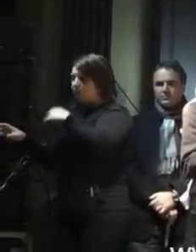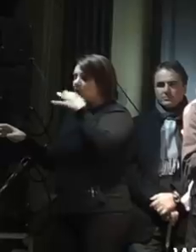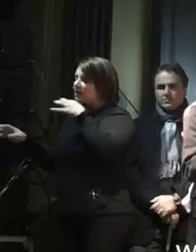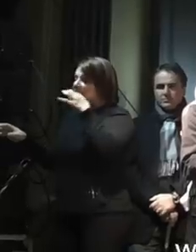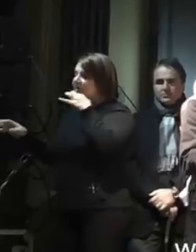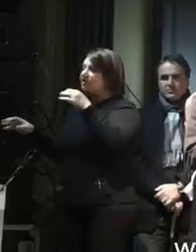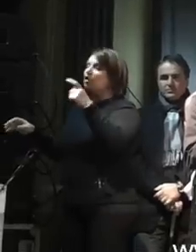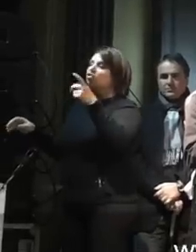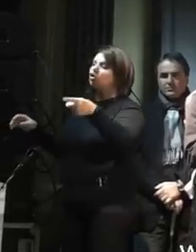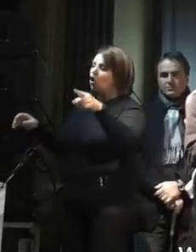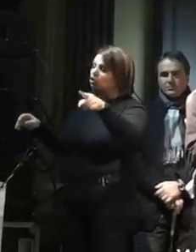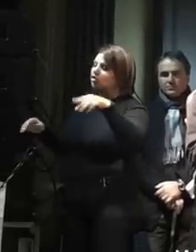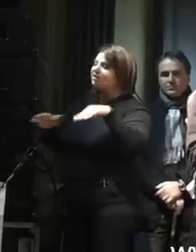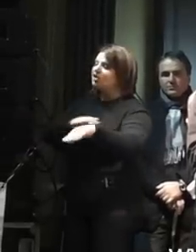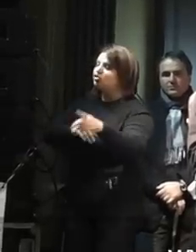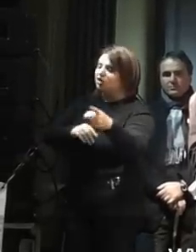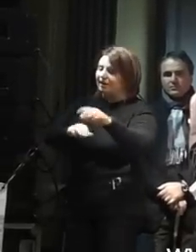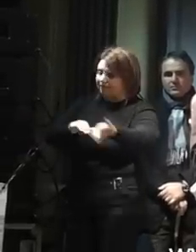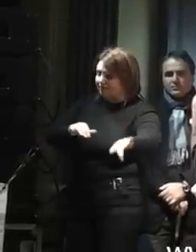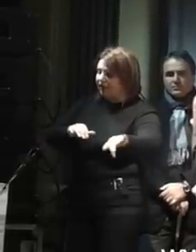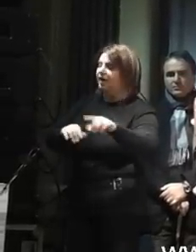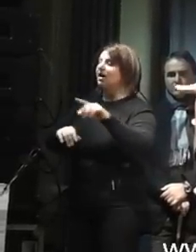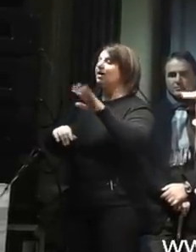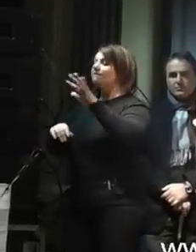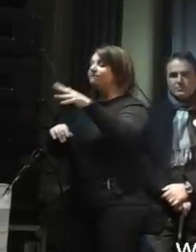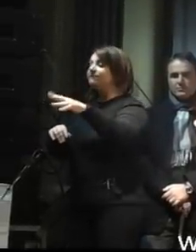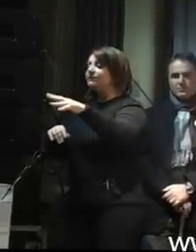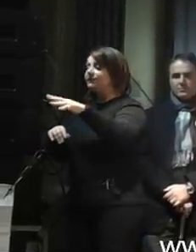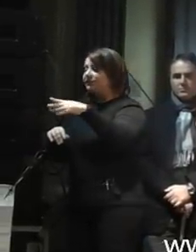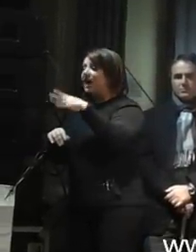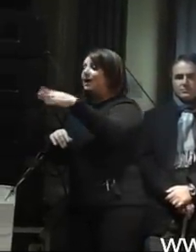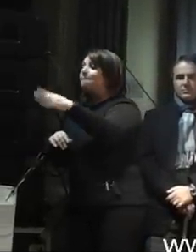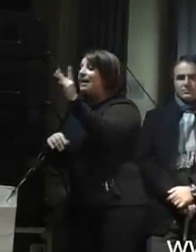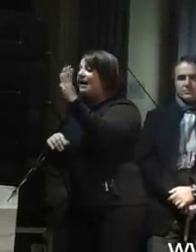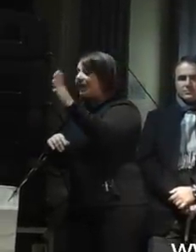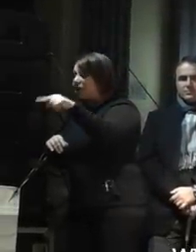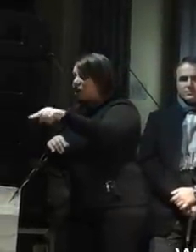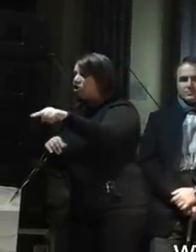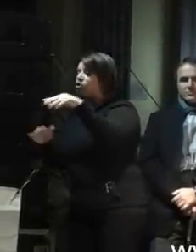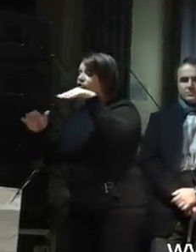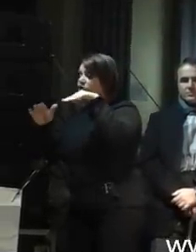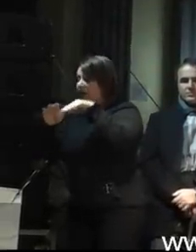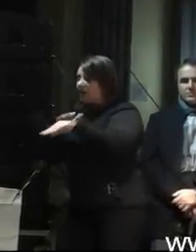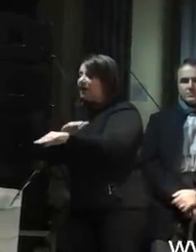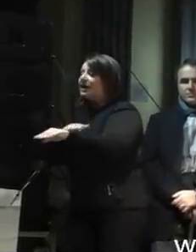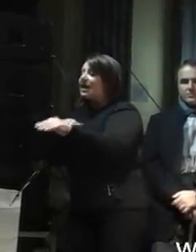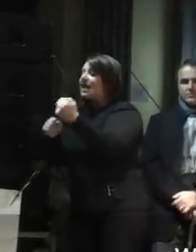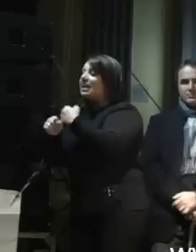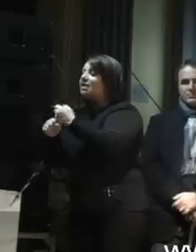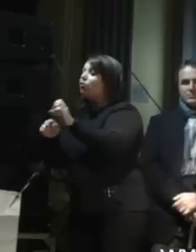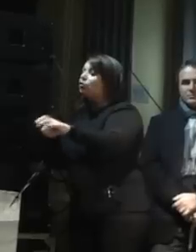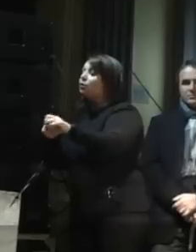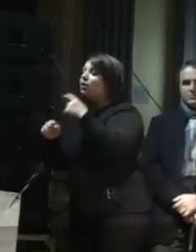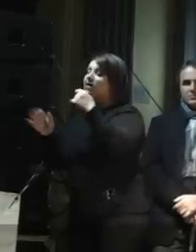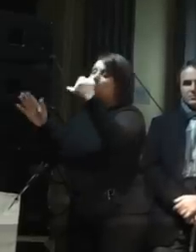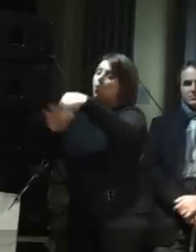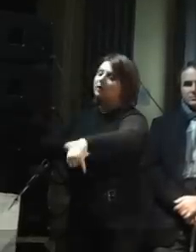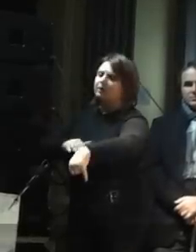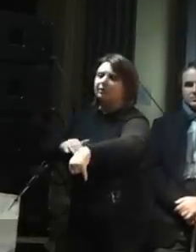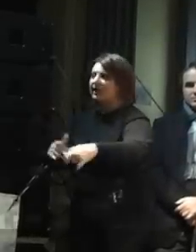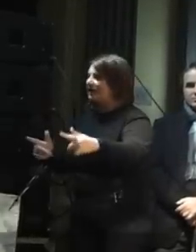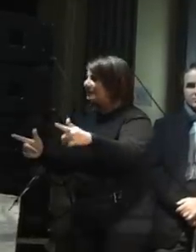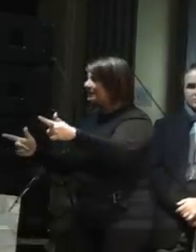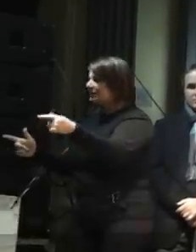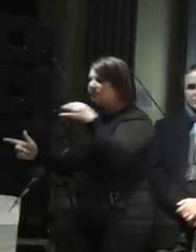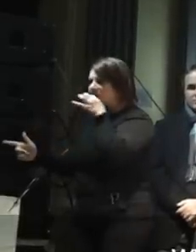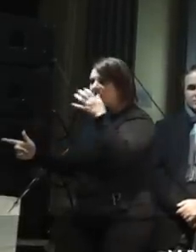in Georgia, lo fanno i tagiki. Vai in Tagikistan, ci sono quelli del Bangladesh. Vai in Bangladesh e sono gli ultimi. Dici, cazzo, siamo